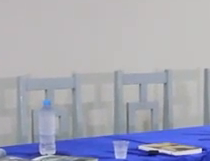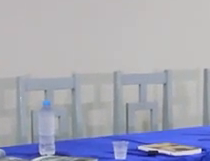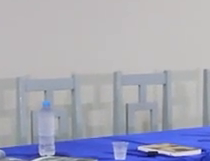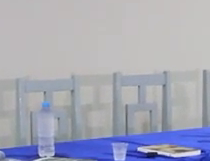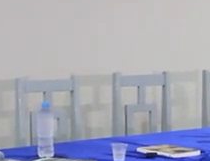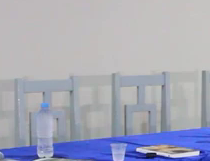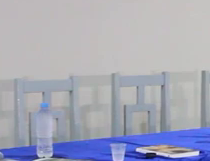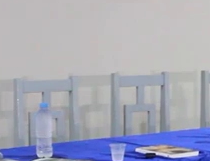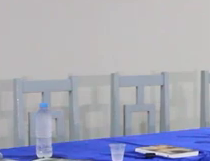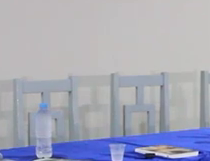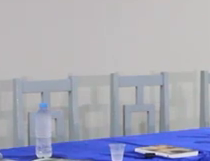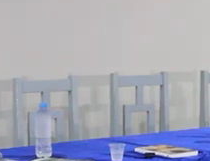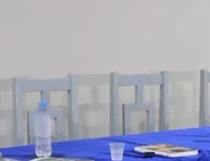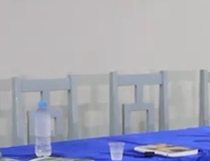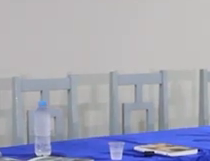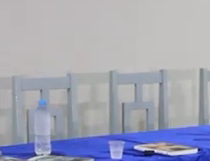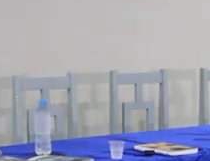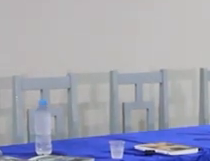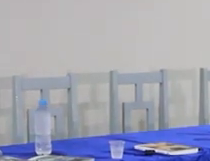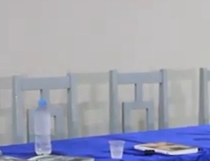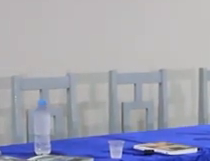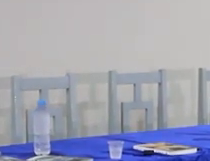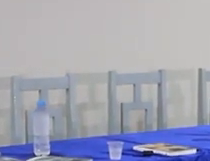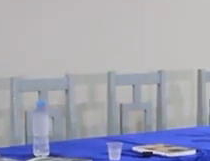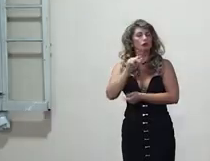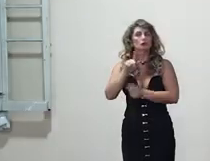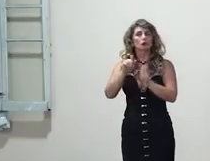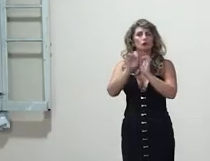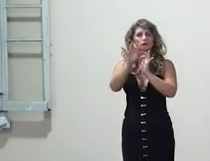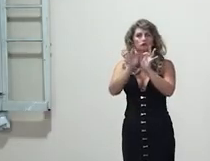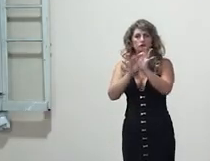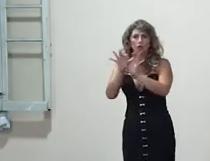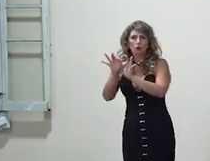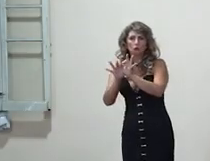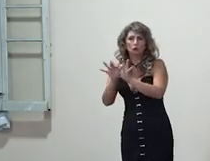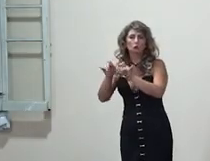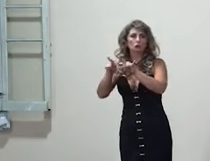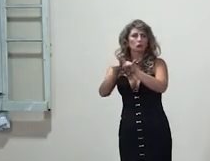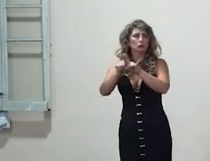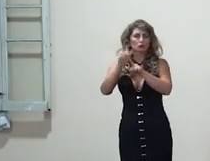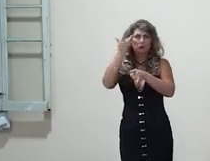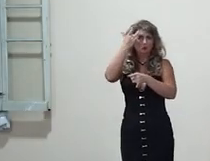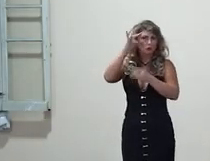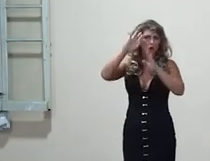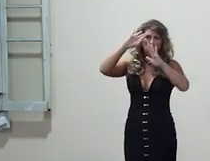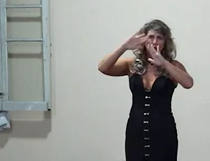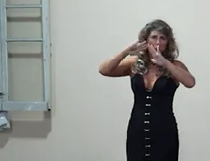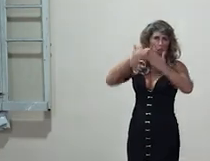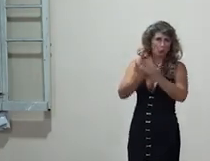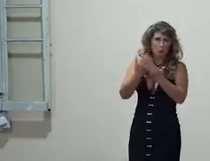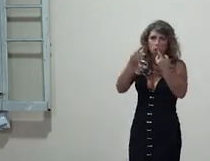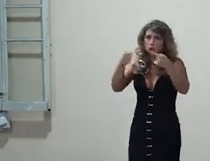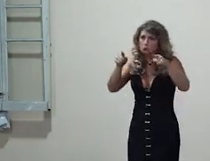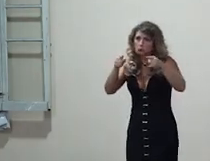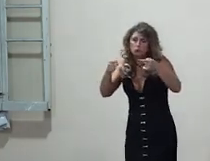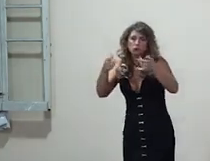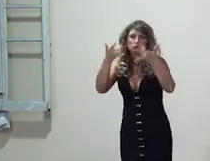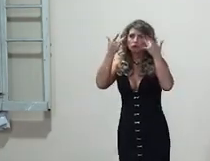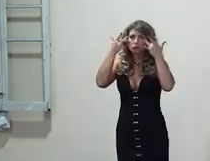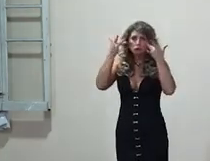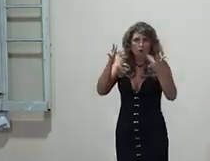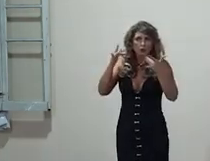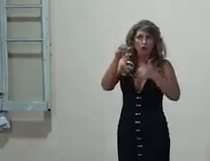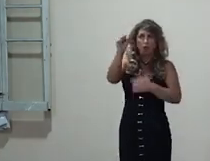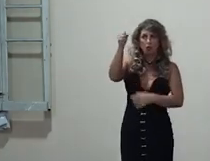É? Também uma recuperação que depois, eu não sei se foi uma escola de música, não sei o que que era.